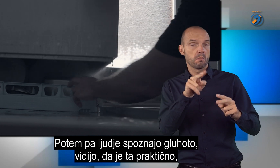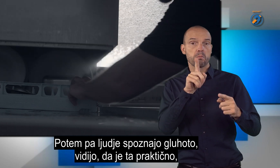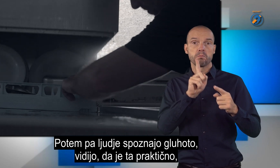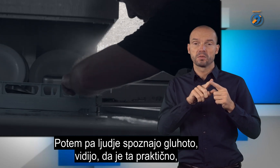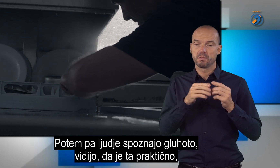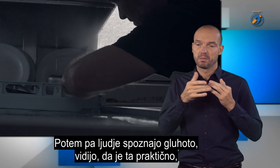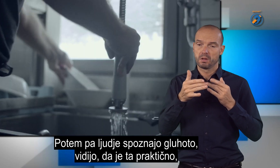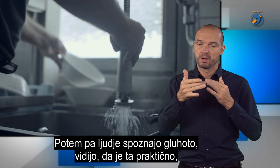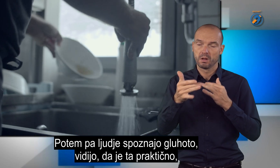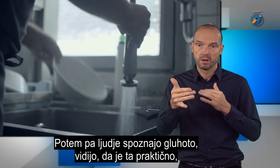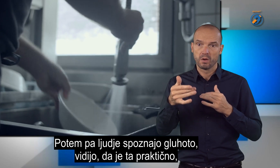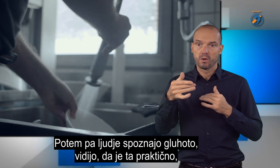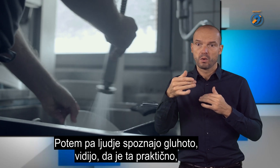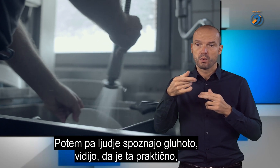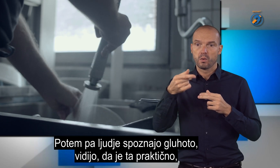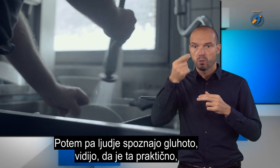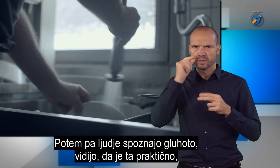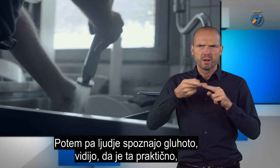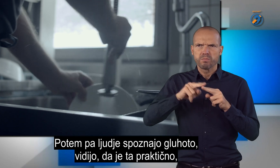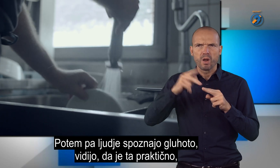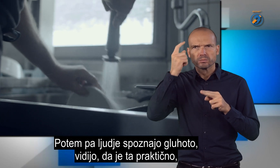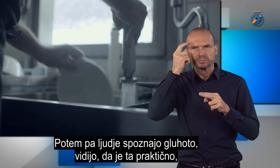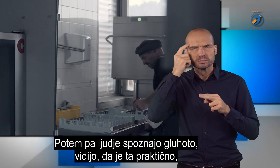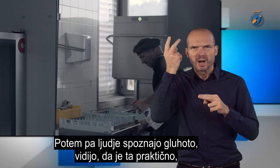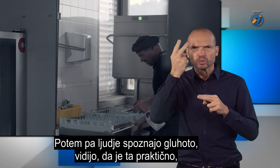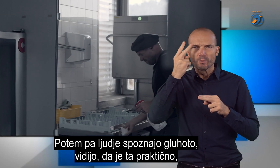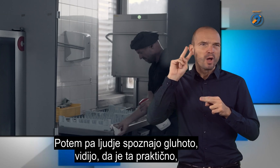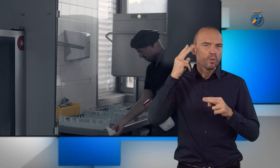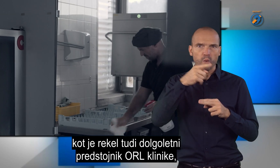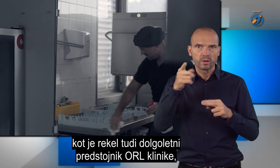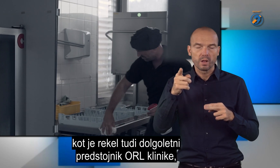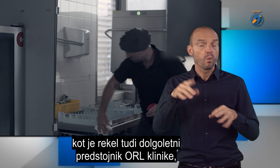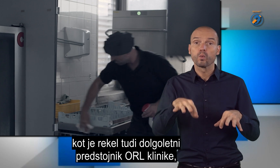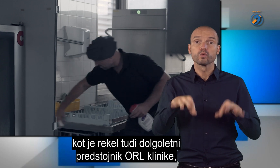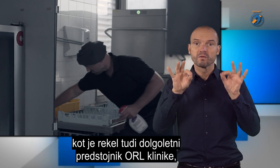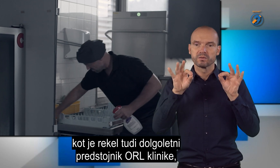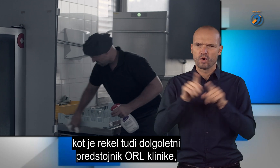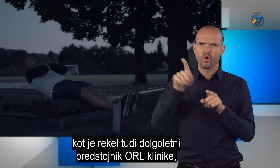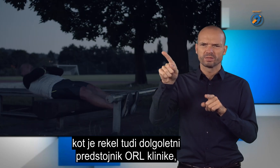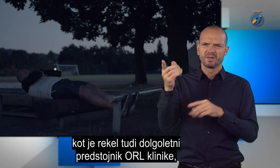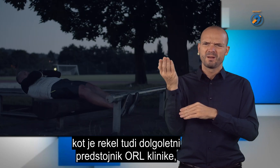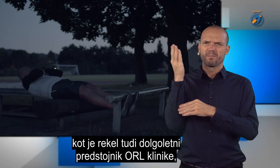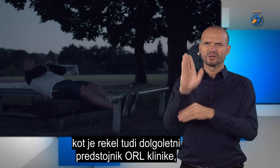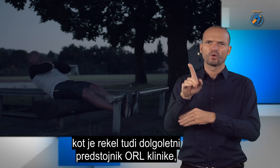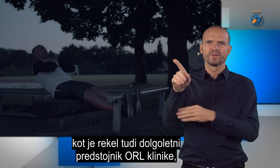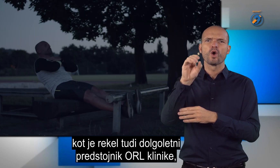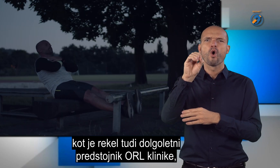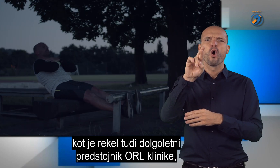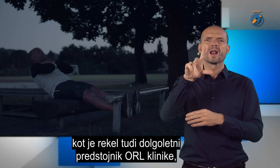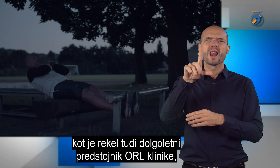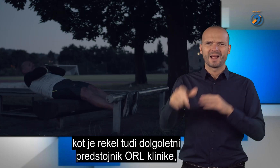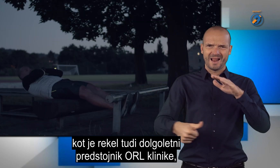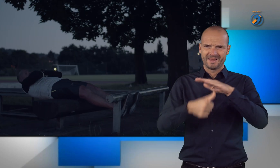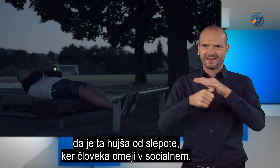Potem pa, ko ljudje spoznajo gluhoto, vidijo, da je ta praktično, tako je rekel tudi dolgoletni predstojnik